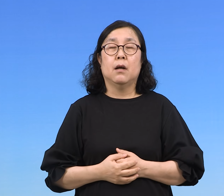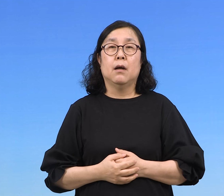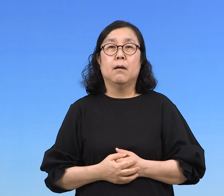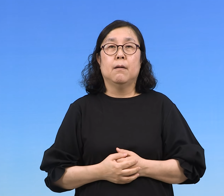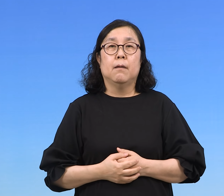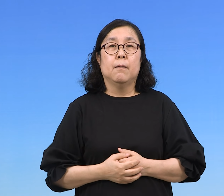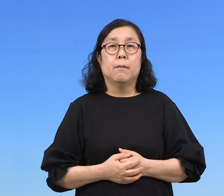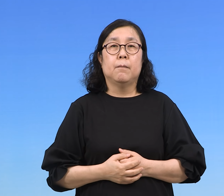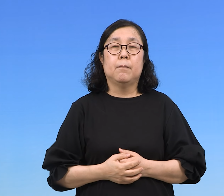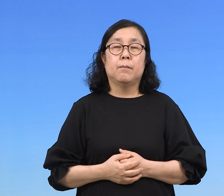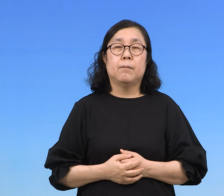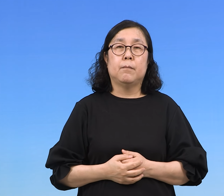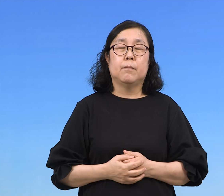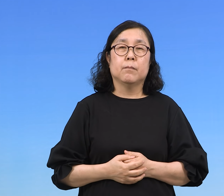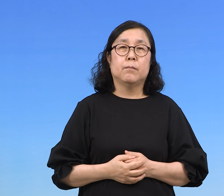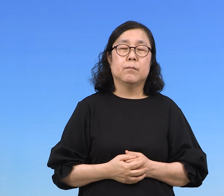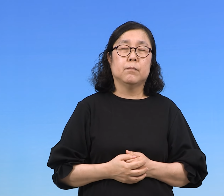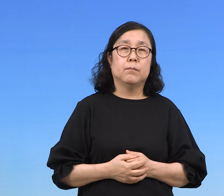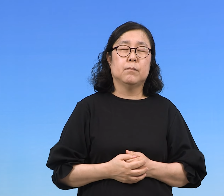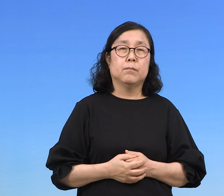그래서